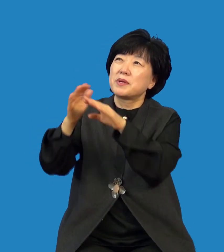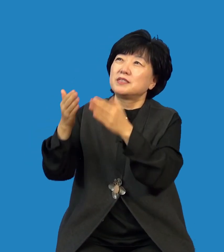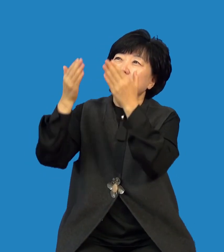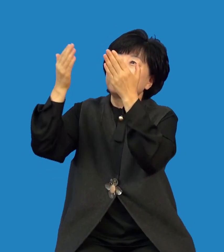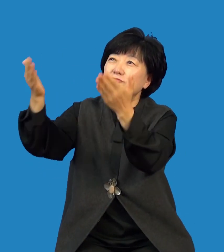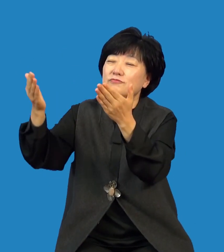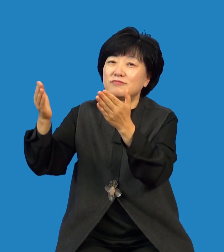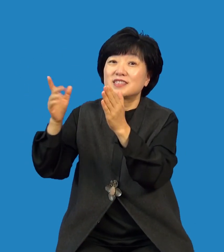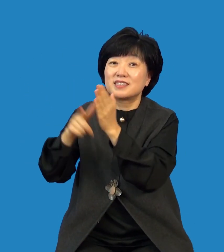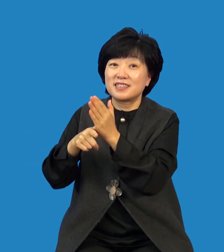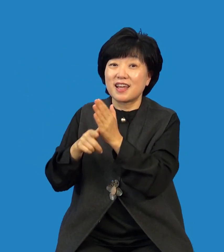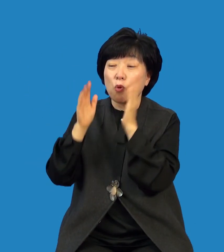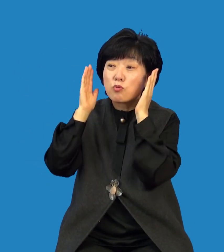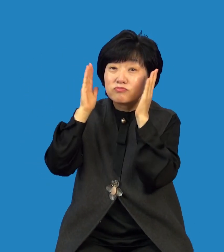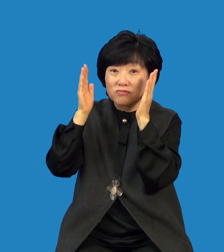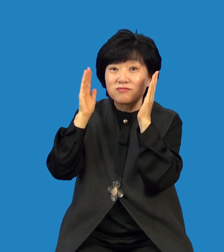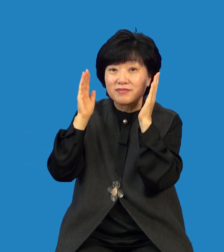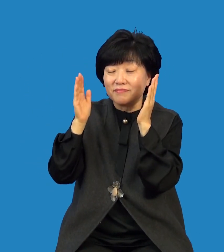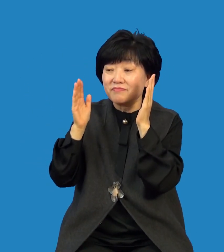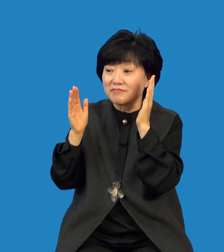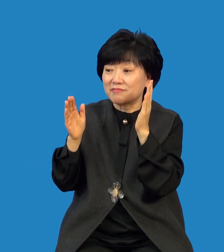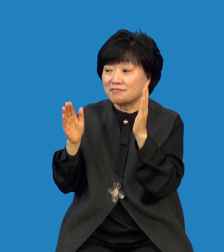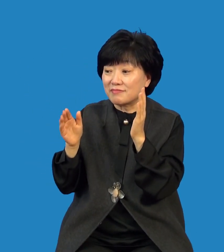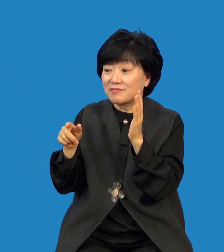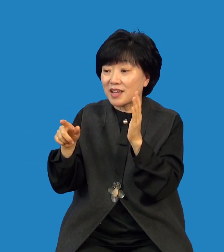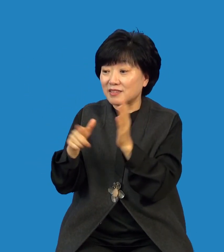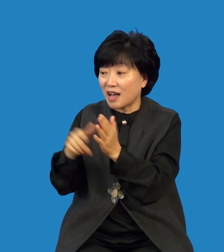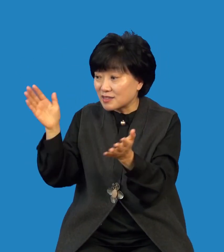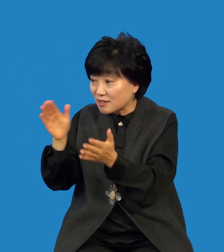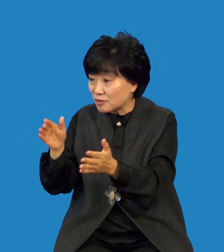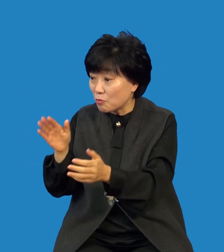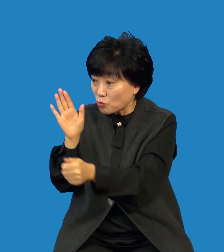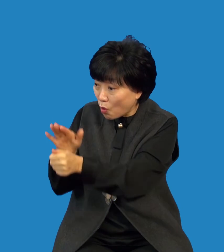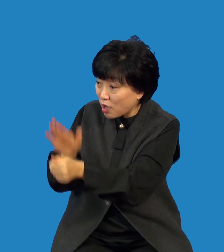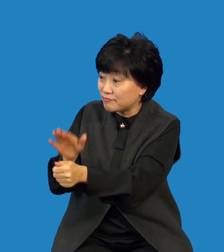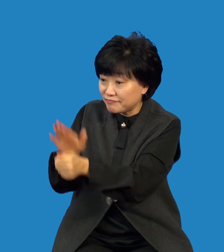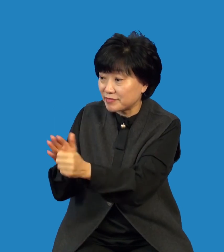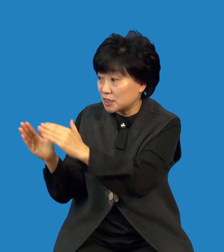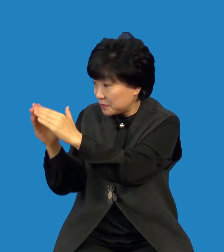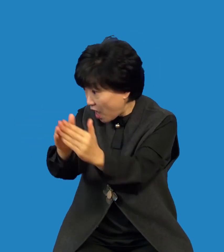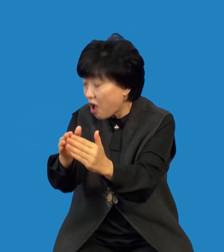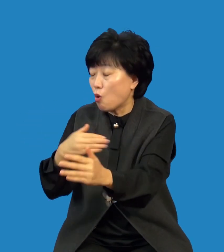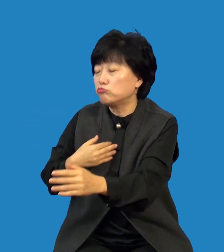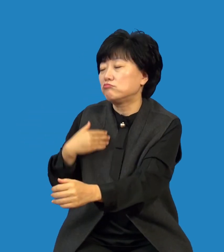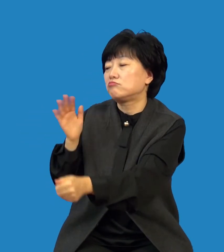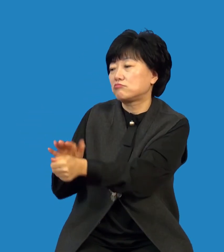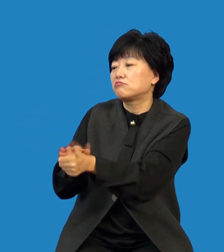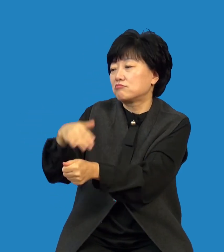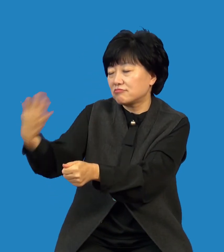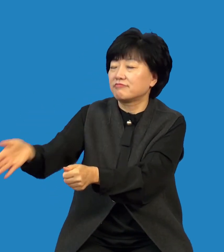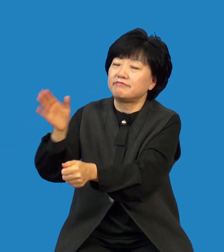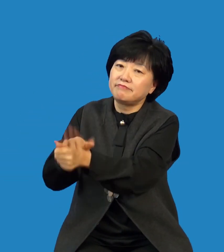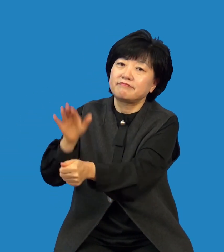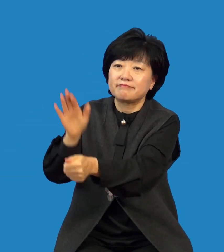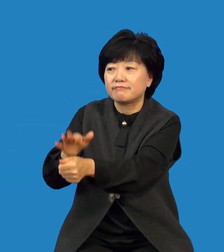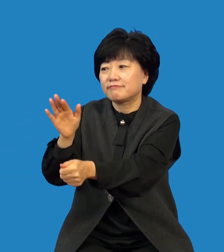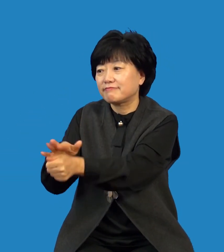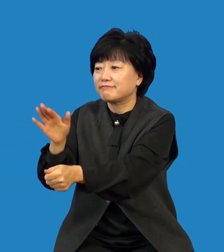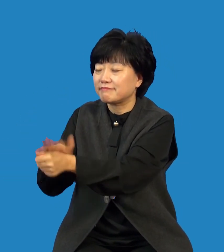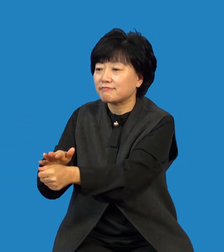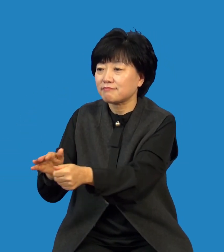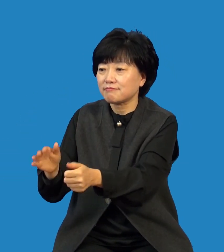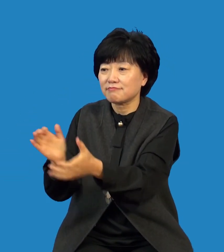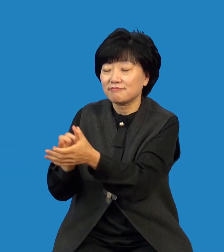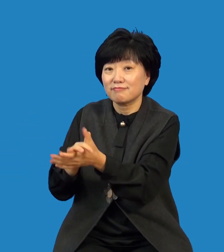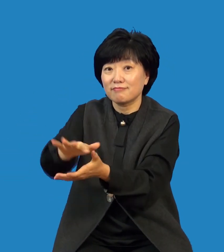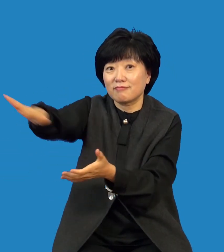그때 유학생들이었으니까 뭐 이사한다 그러면 이삿짐 날라주고 막 이러고 있으니까, 친구들이 다 유학생이었는데 선후배들이 너 이제 얼굴 표정 보니까 너무